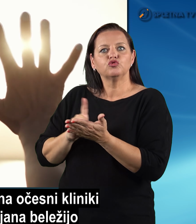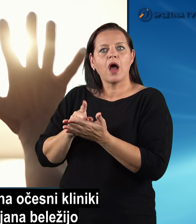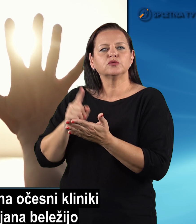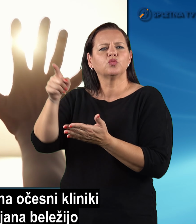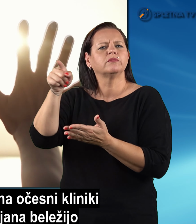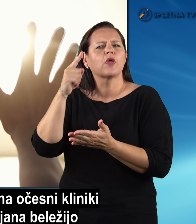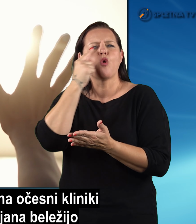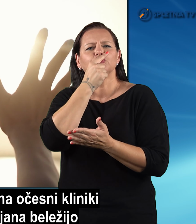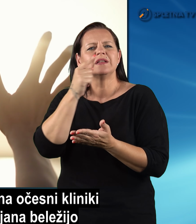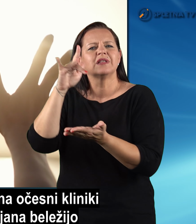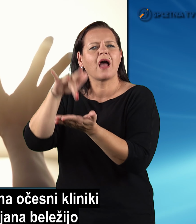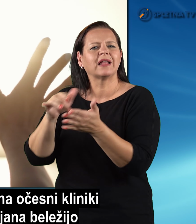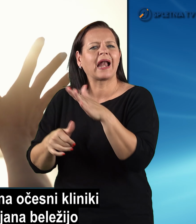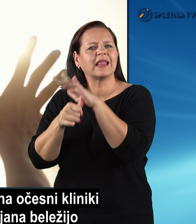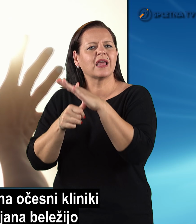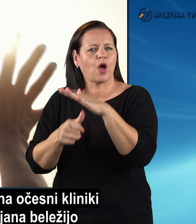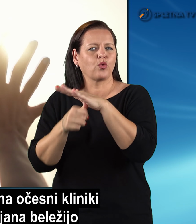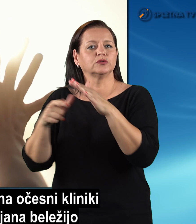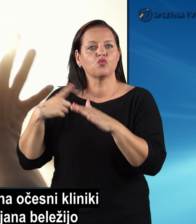poškodb centralnega vida.